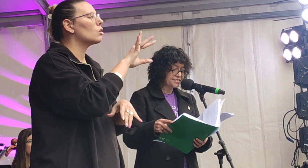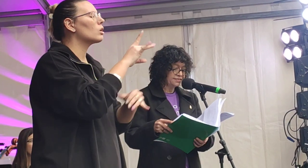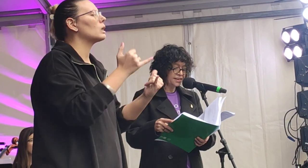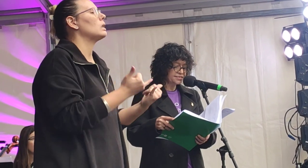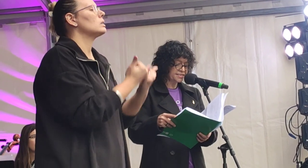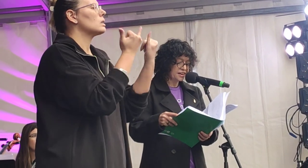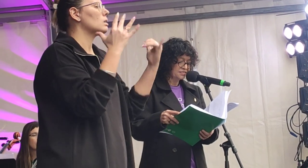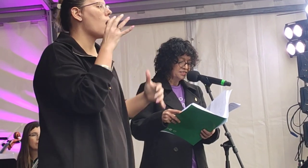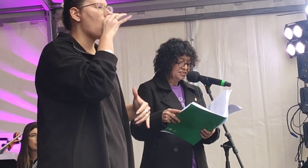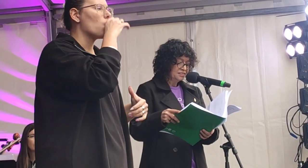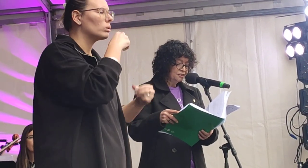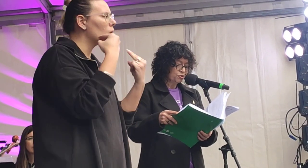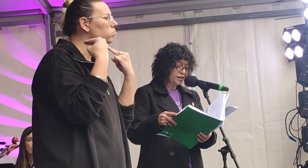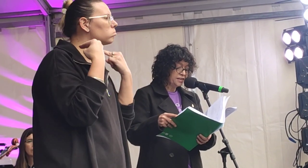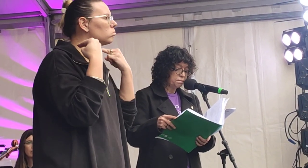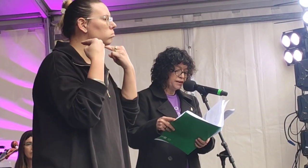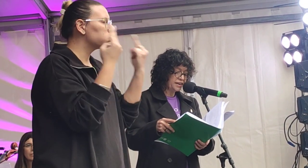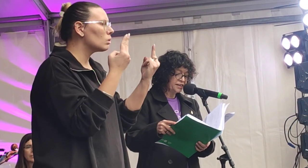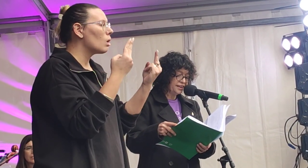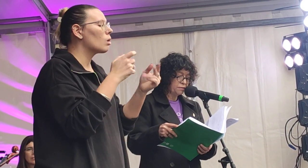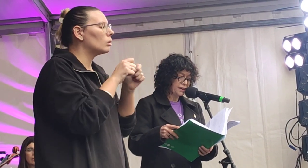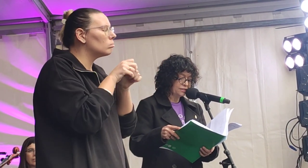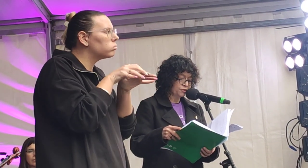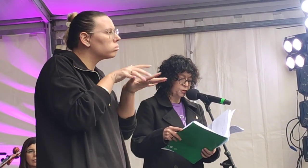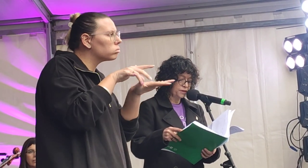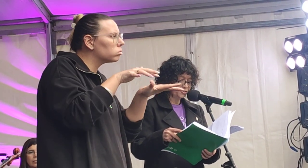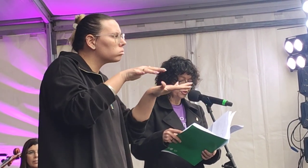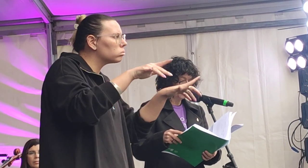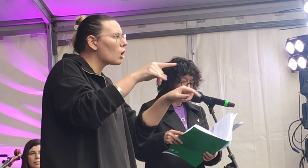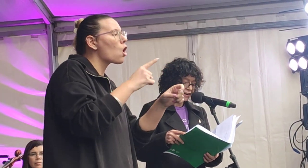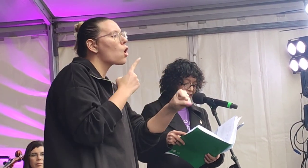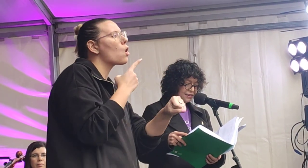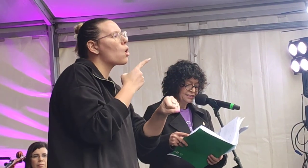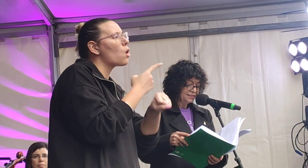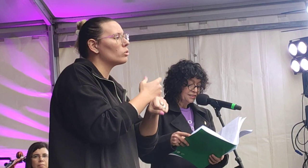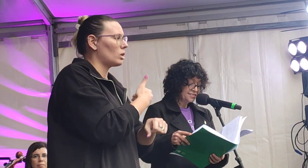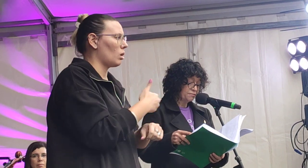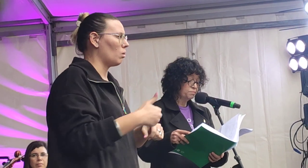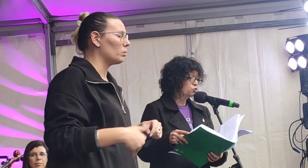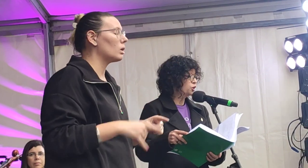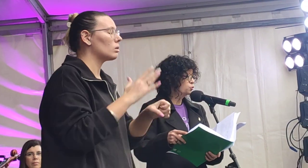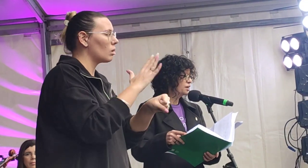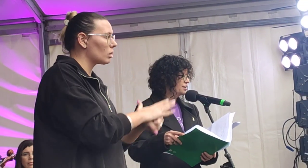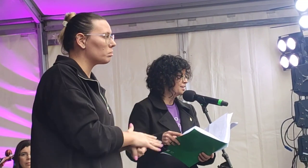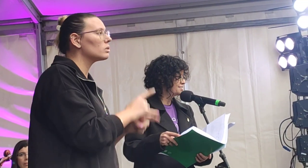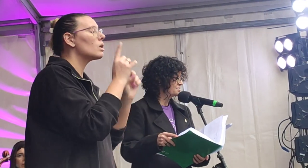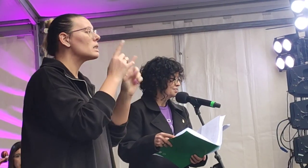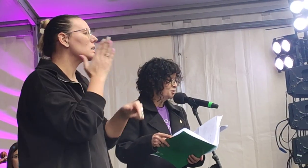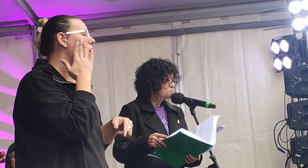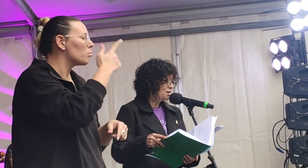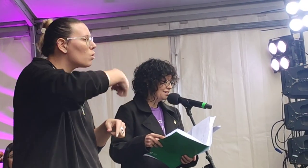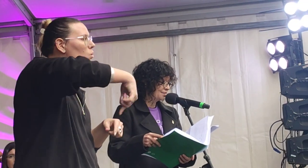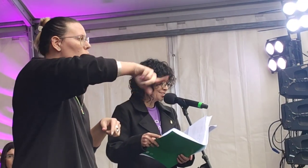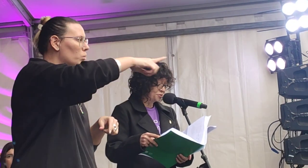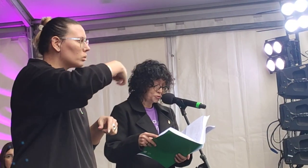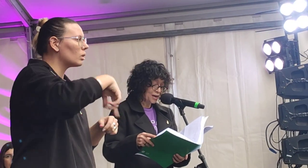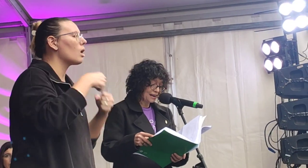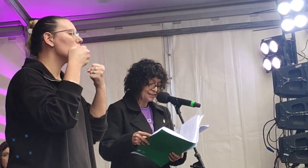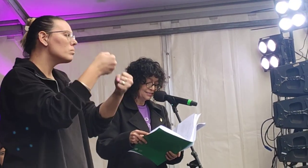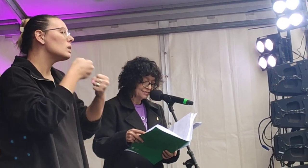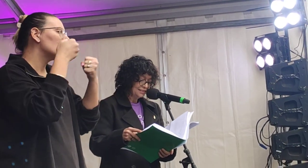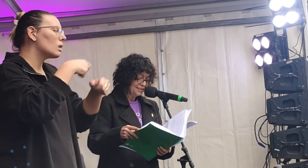días de resistencia con el despliegue del aparato represor cobarde. Sabemos que ustedes,